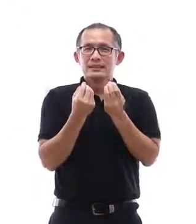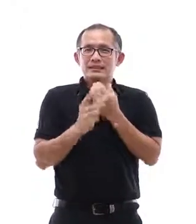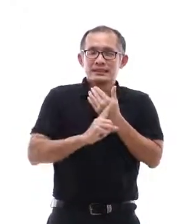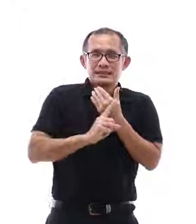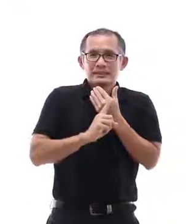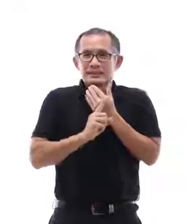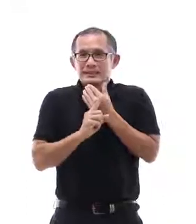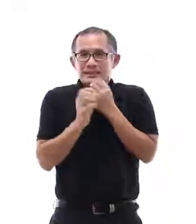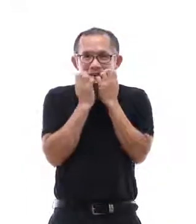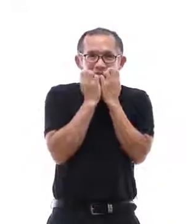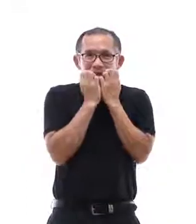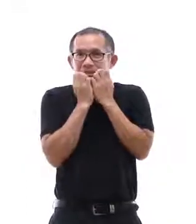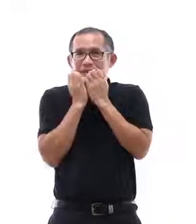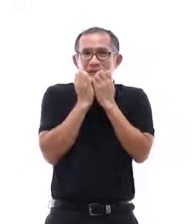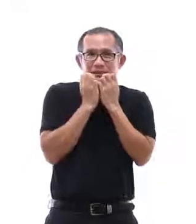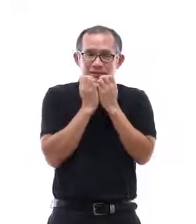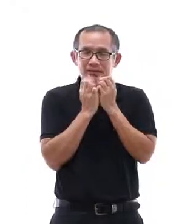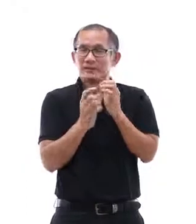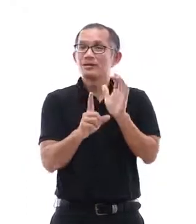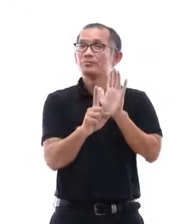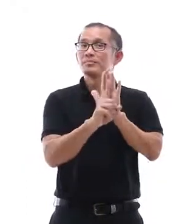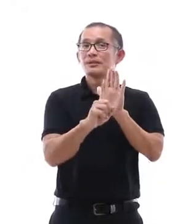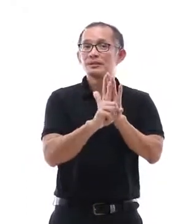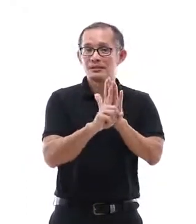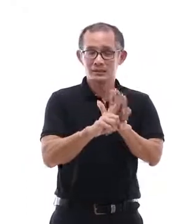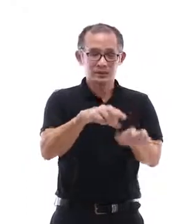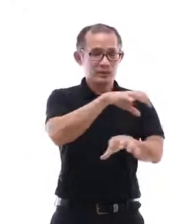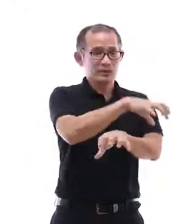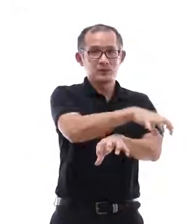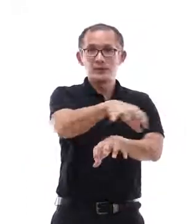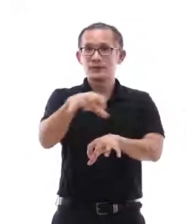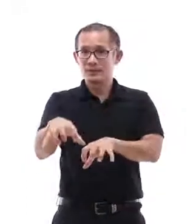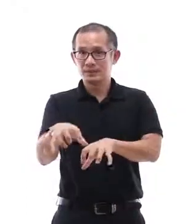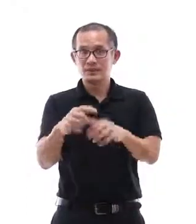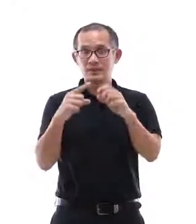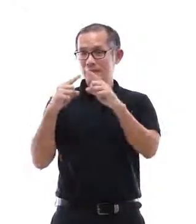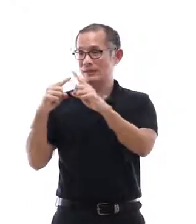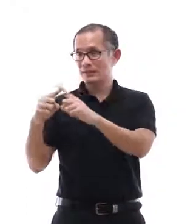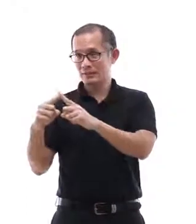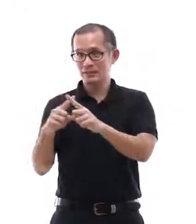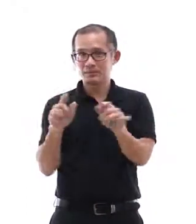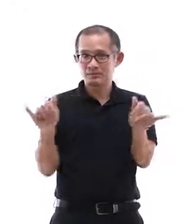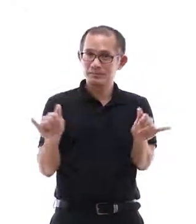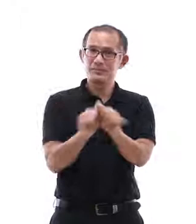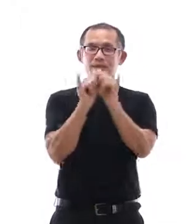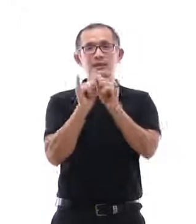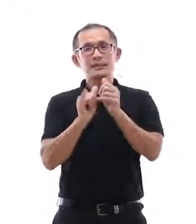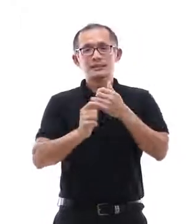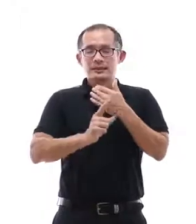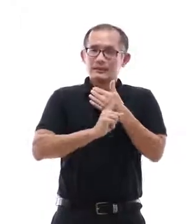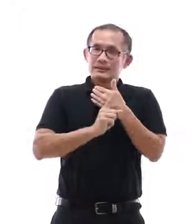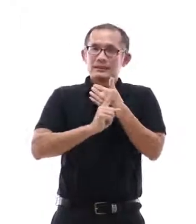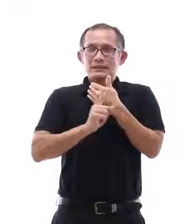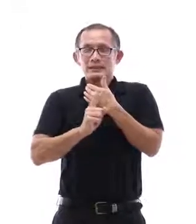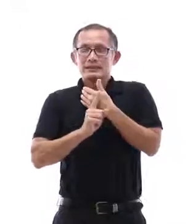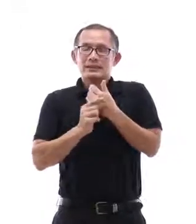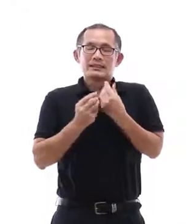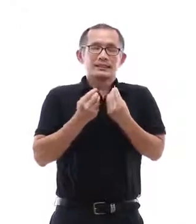紧绷及神经质，营造出环境与人冲突之下不安且